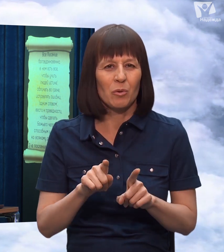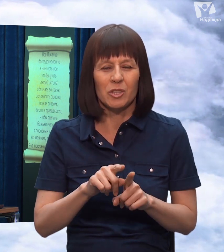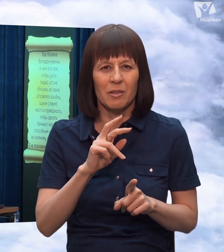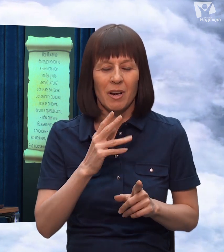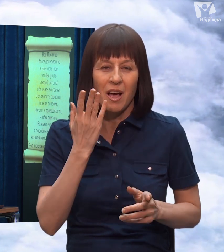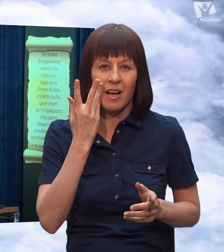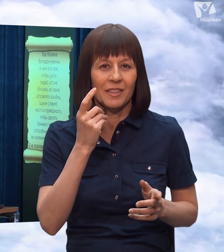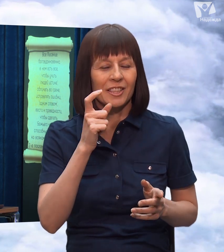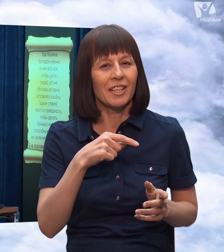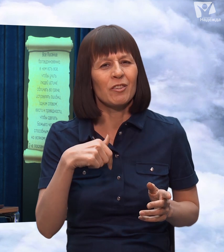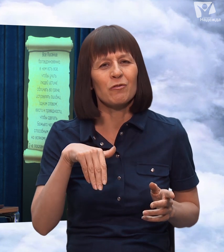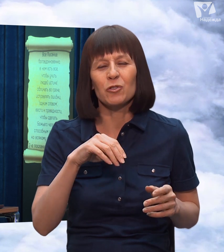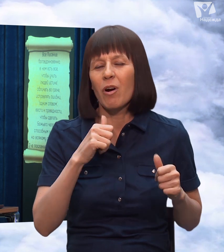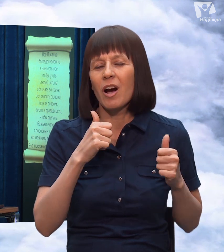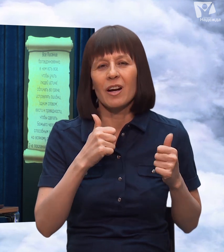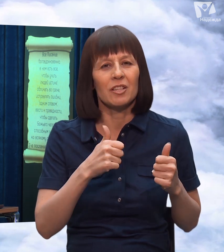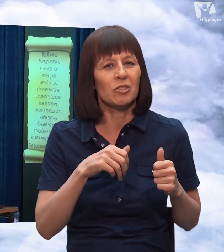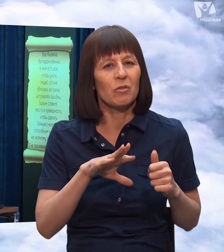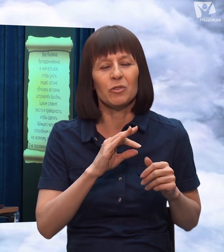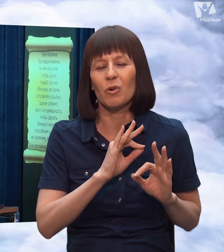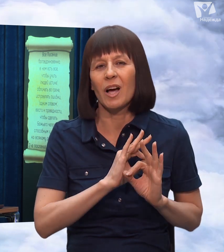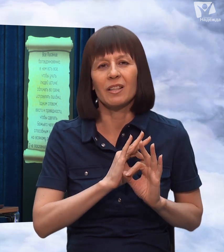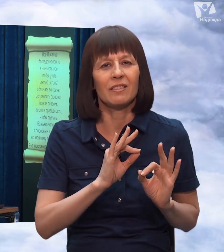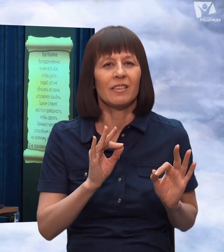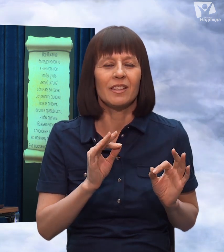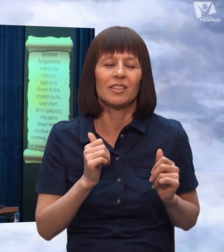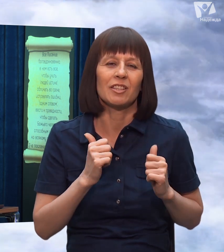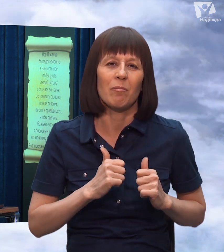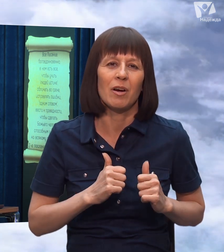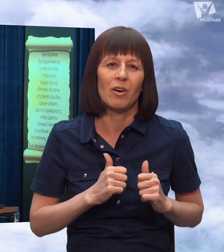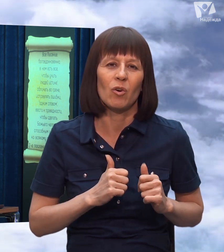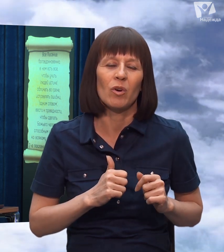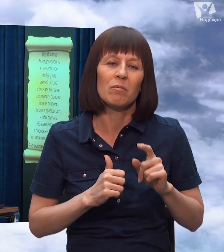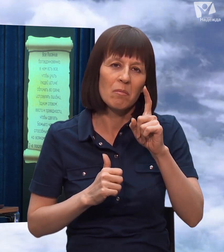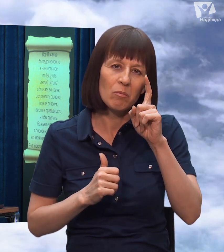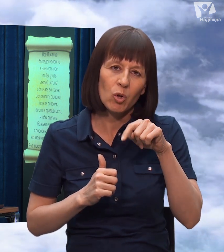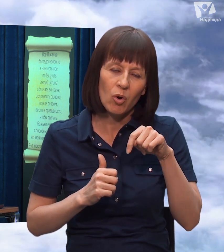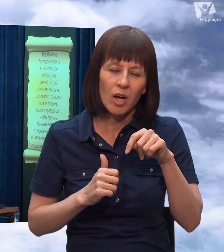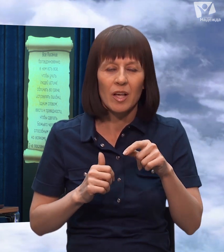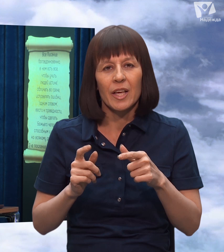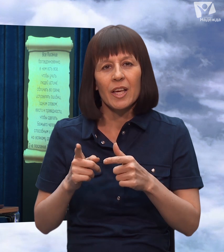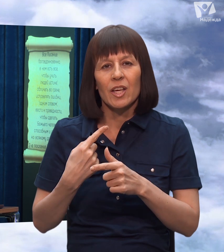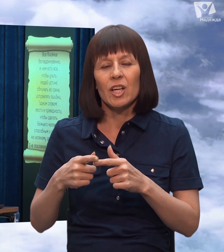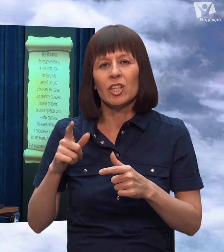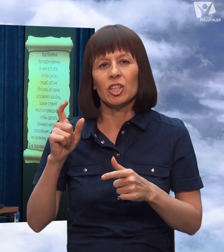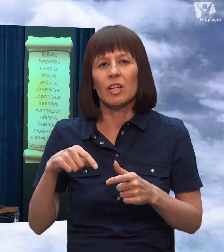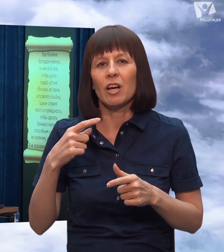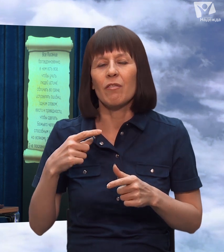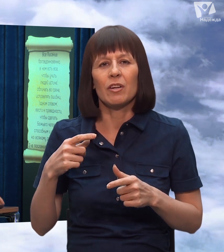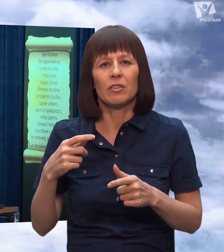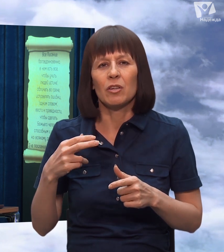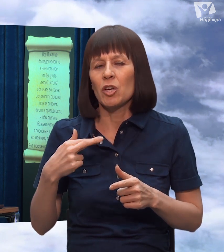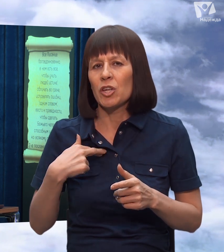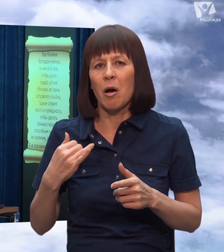и можно себе и снаряди измучить вот этим самоедством ира тоже не тот путь о котором